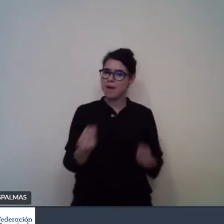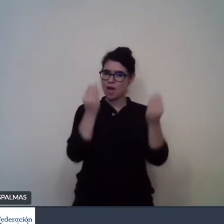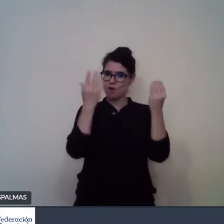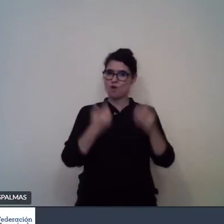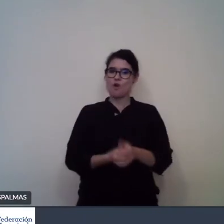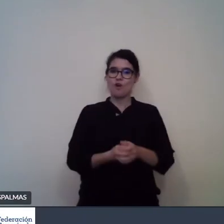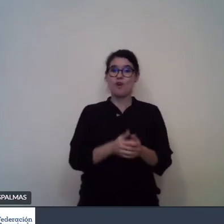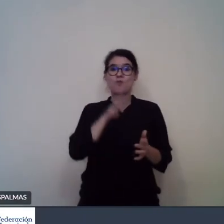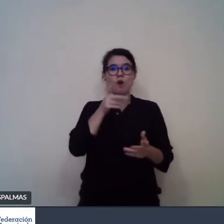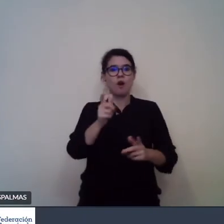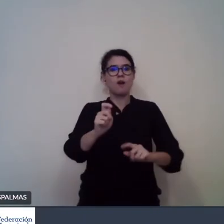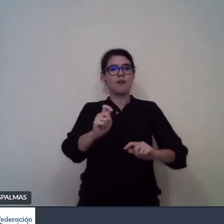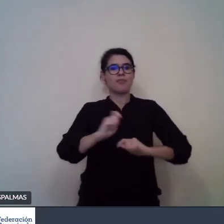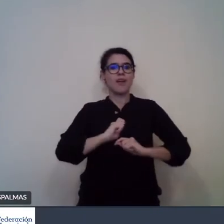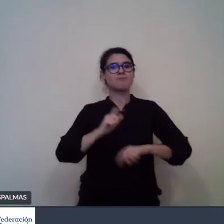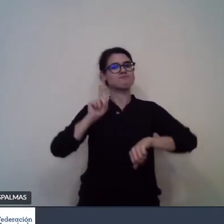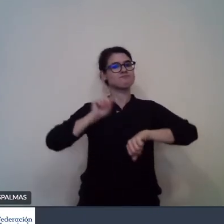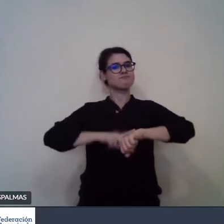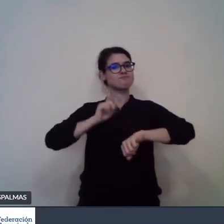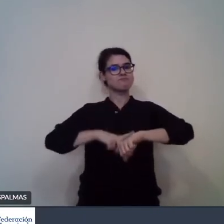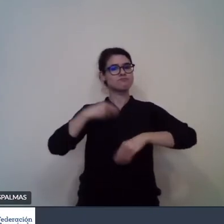con mucho más ritmo.